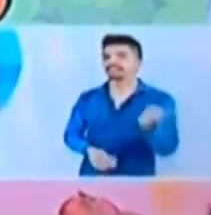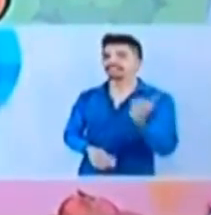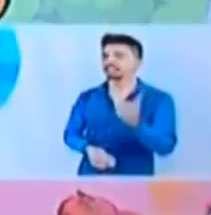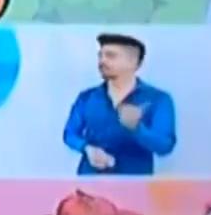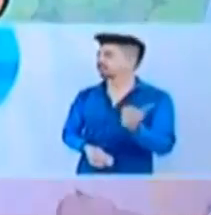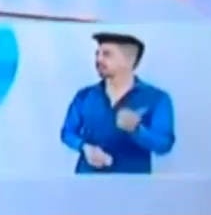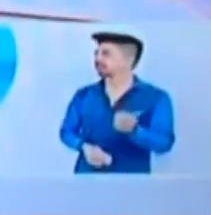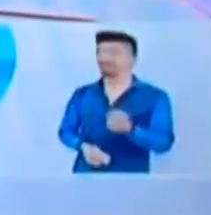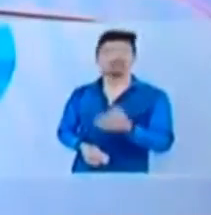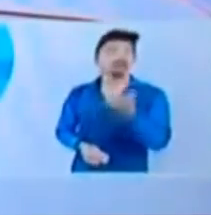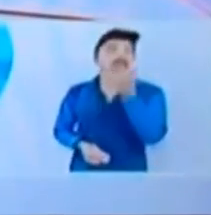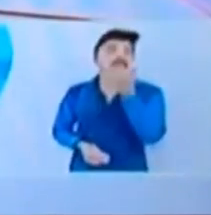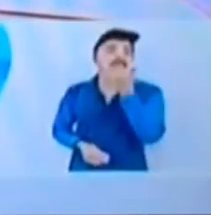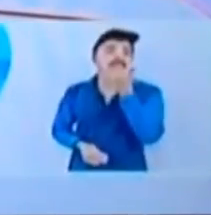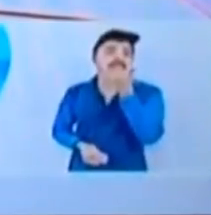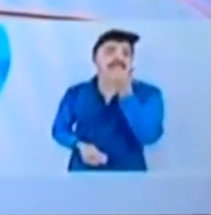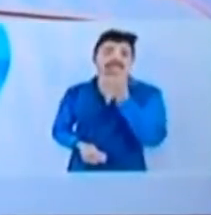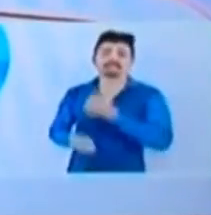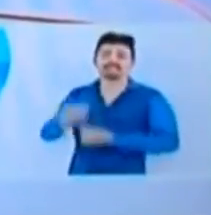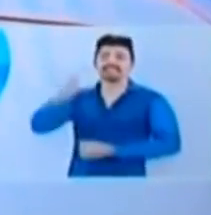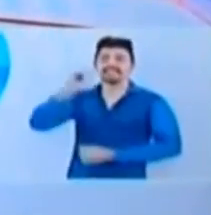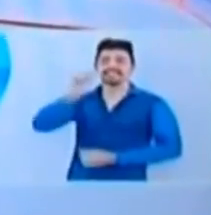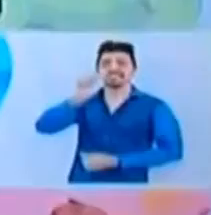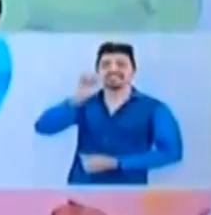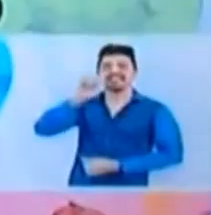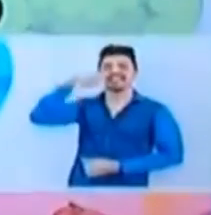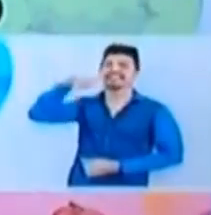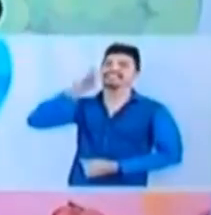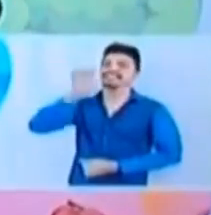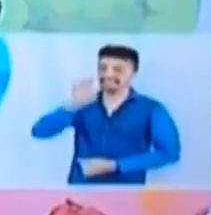Número 2. Kaique, Kaique. Desculpa. Kaique.